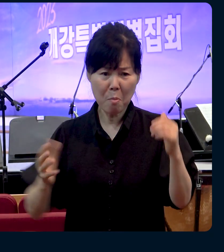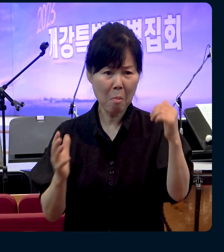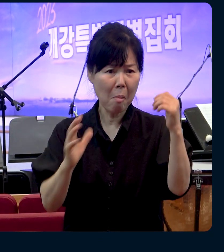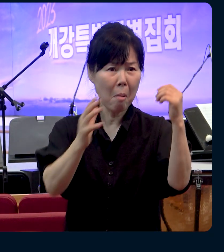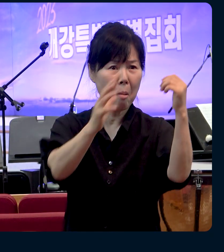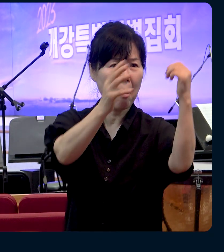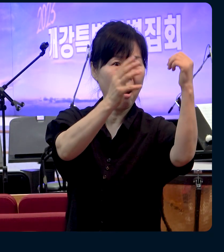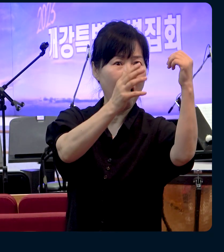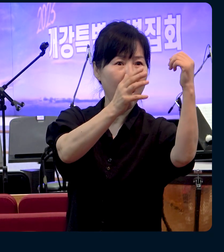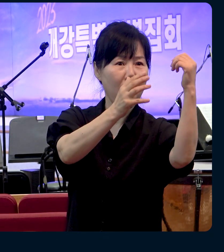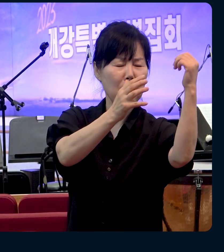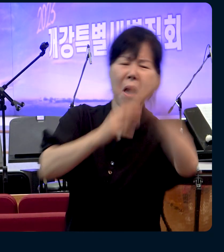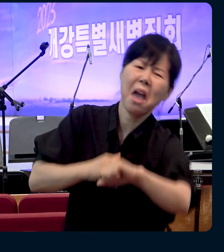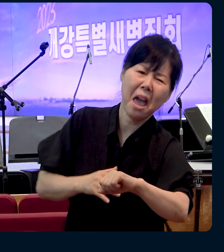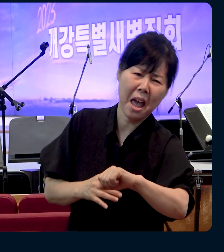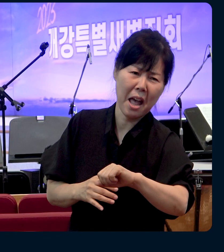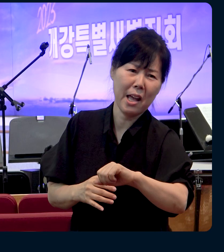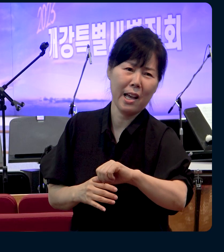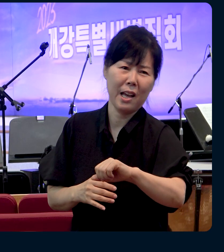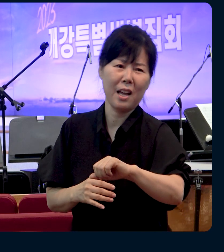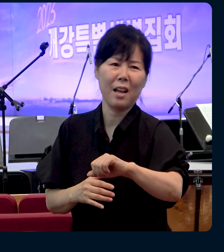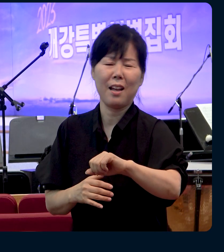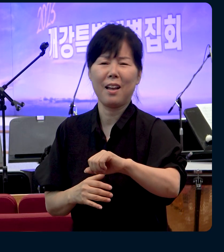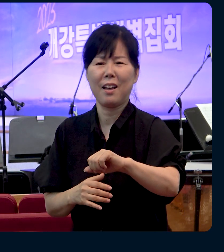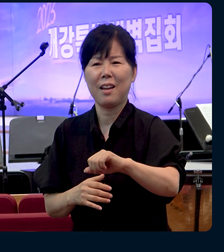세게 불면 넘어가는 거예요.